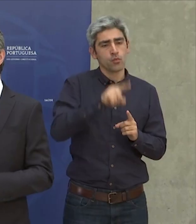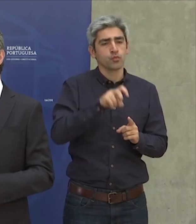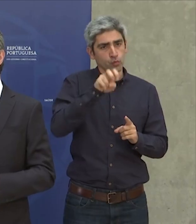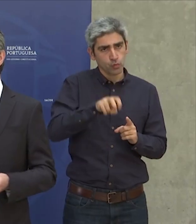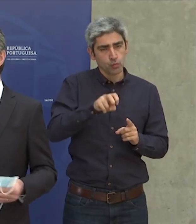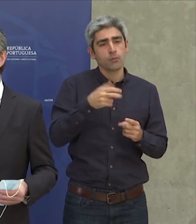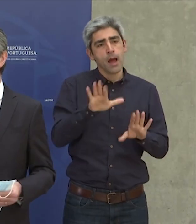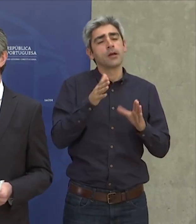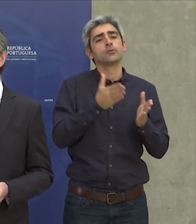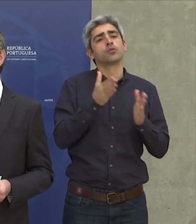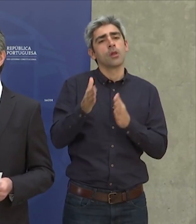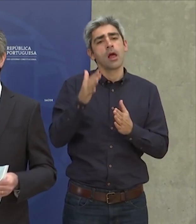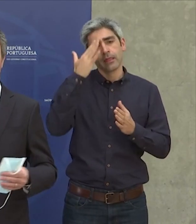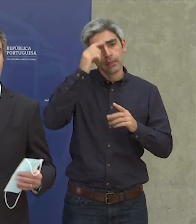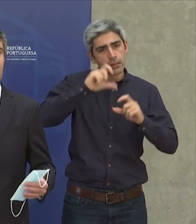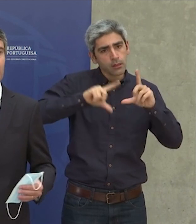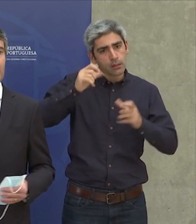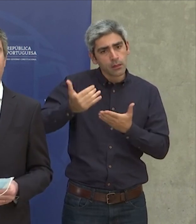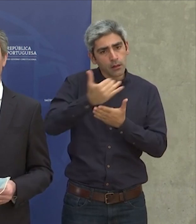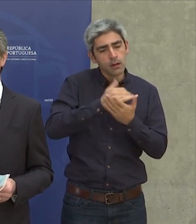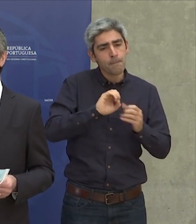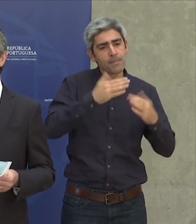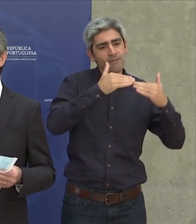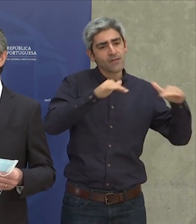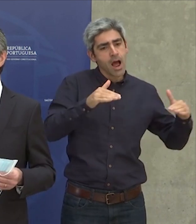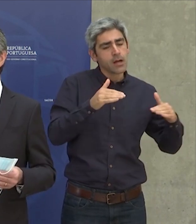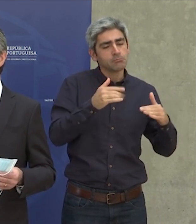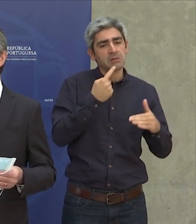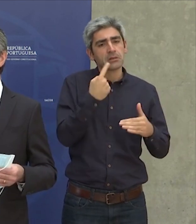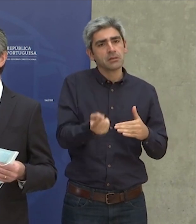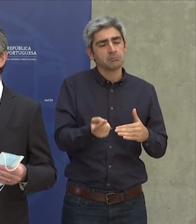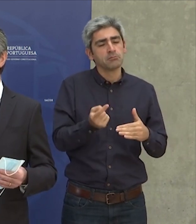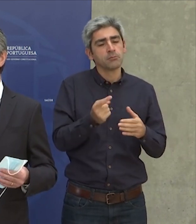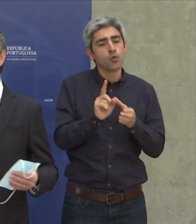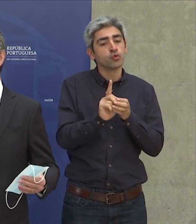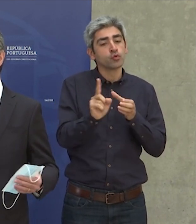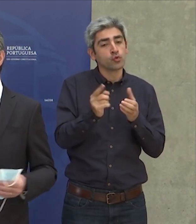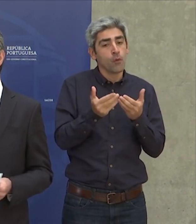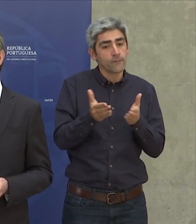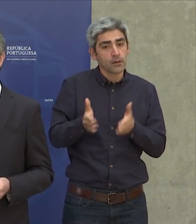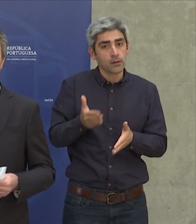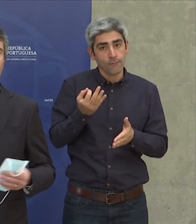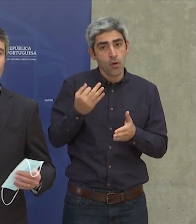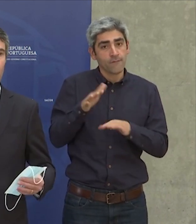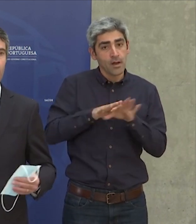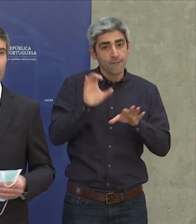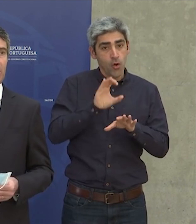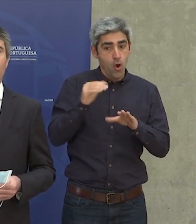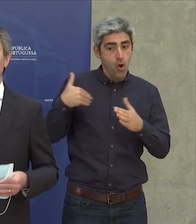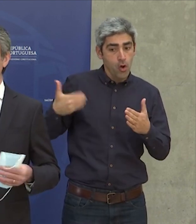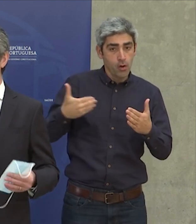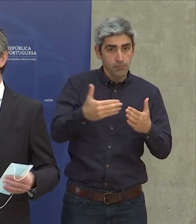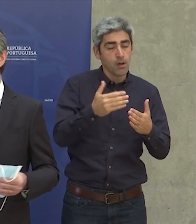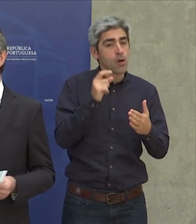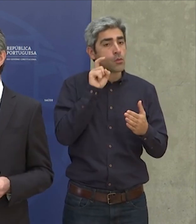Os indicadores que temos relativamente à avaliação da primeira fase indica que o desconfinamento, como tem vindo a ser feito, com toda